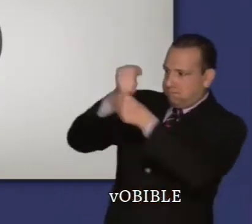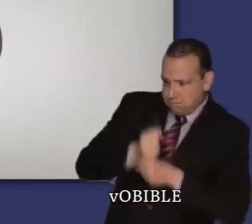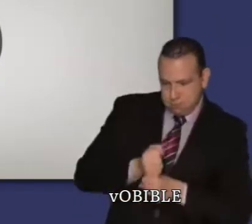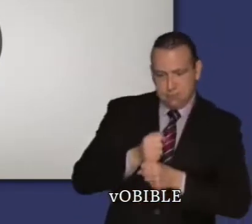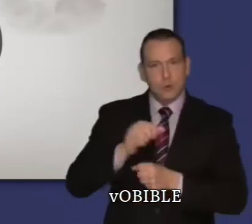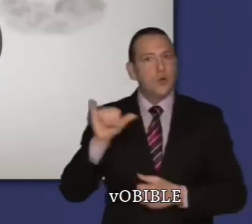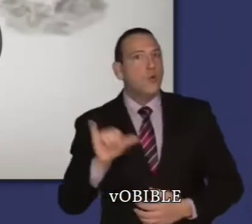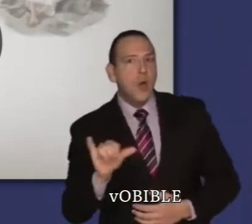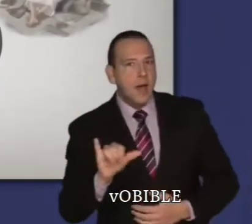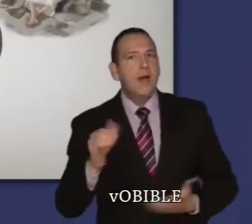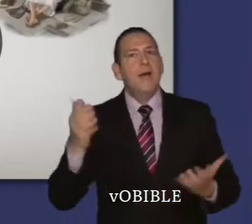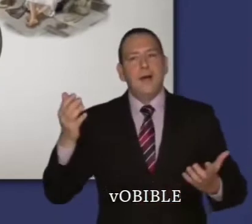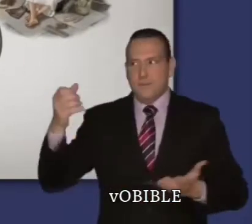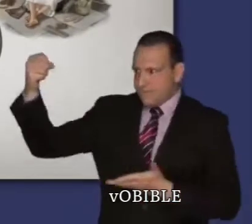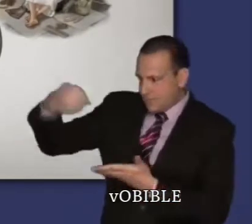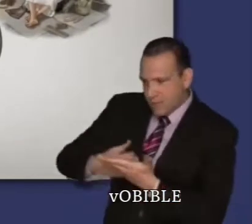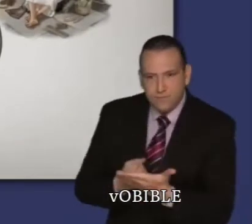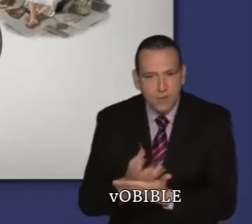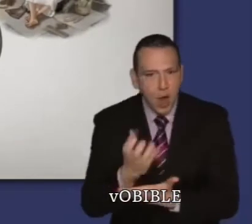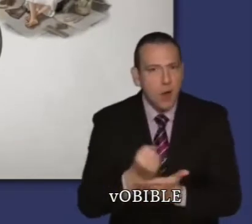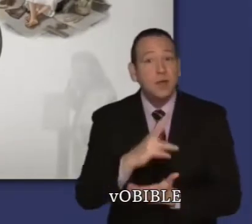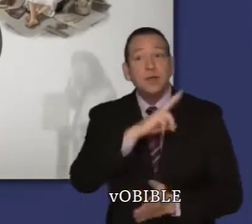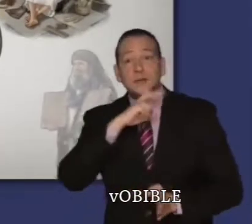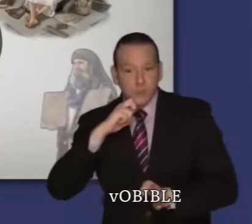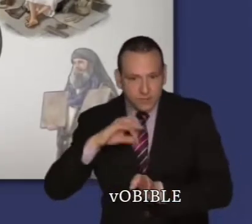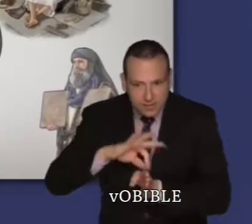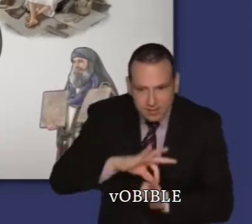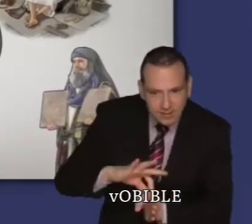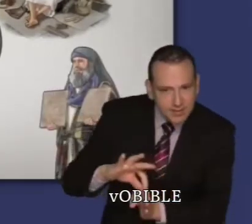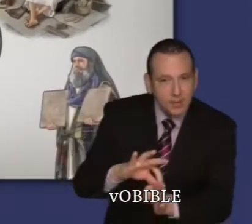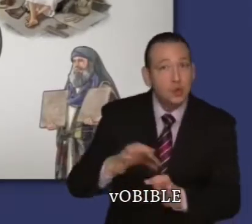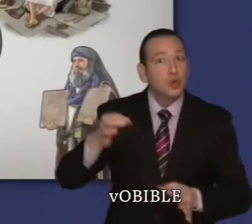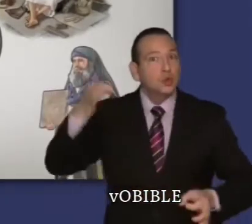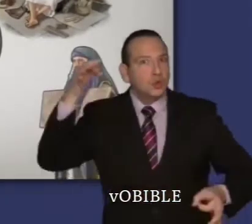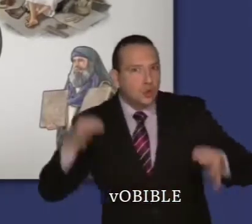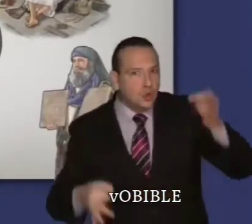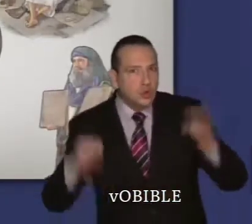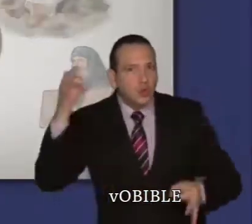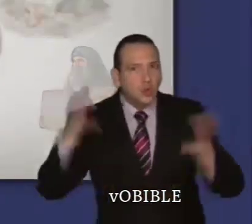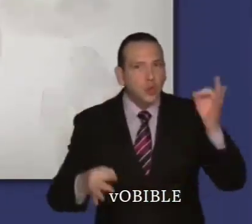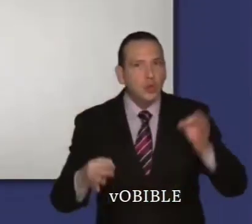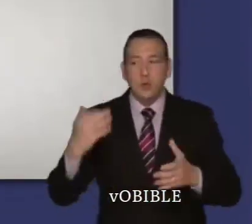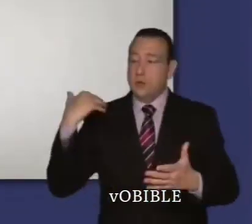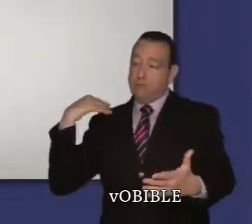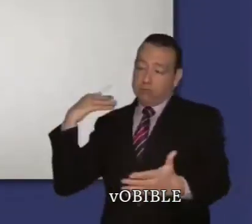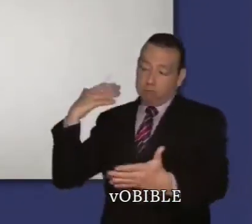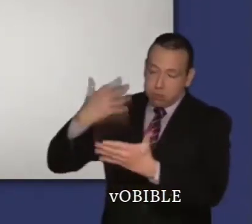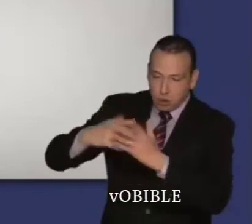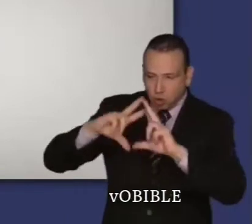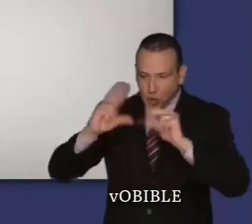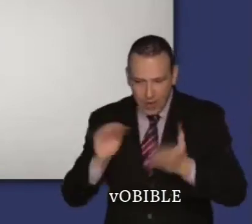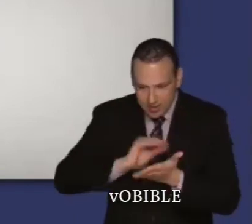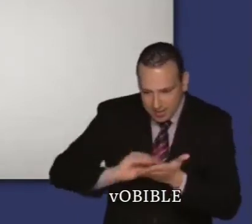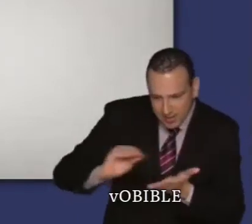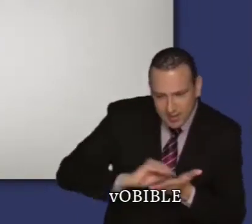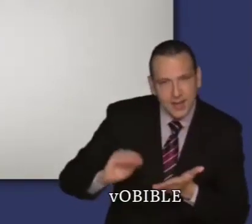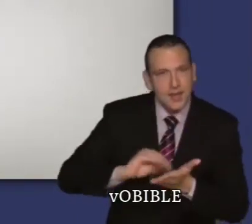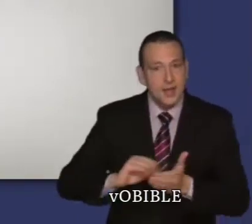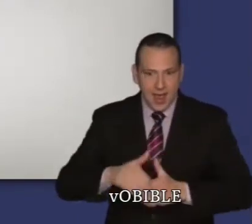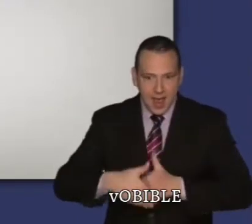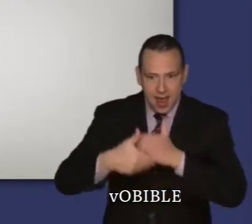juge, historien et médiateur. Il a rédigé les 5 premiers livres de la Bible,